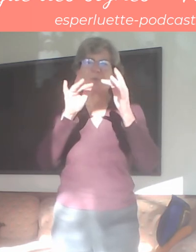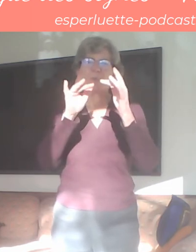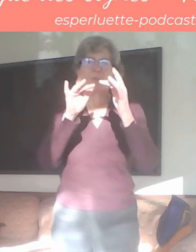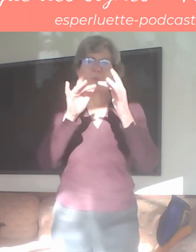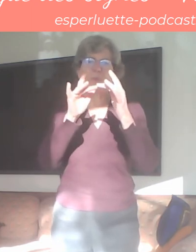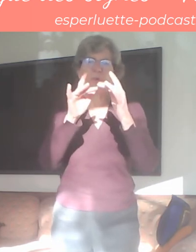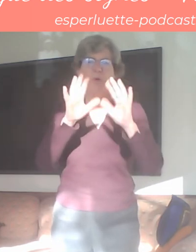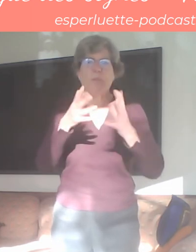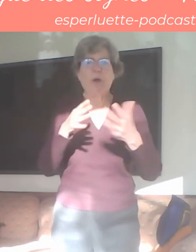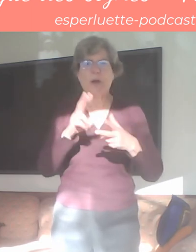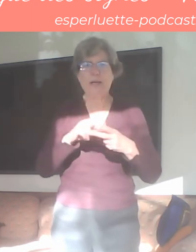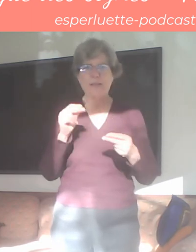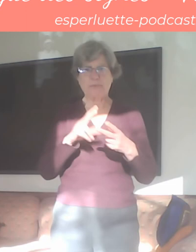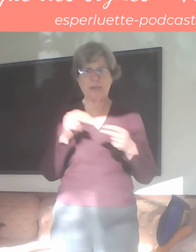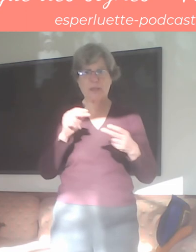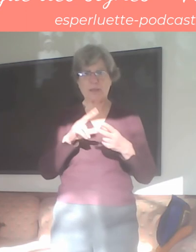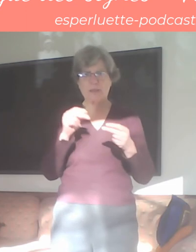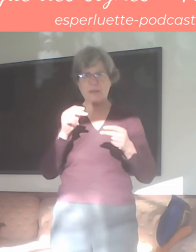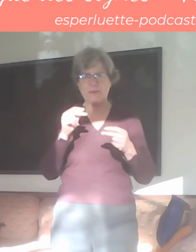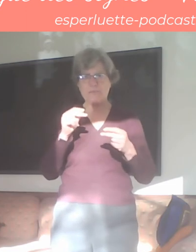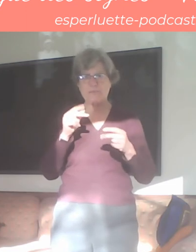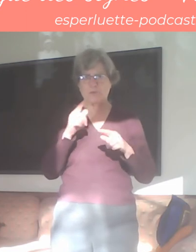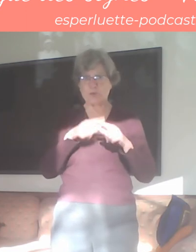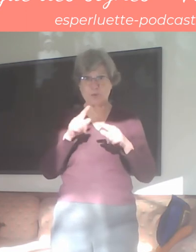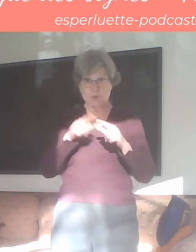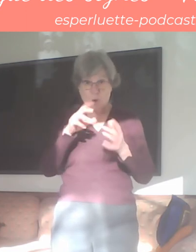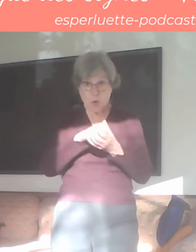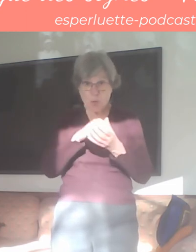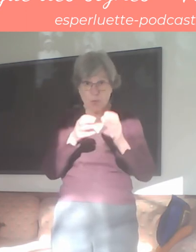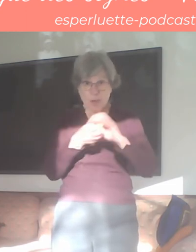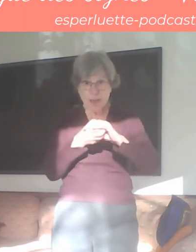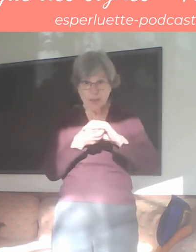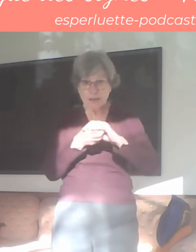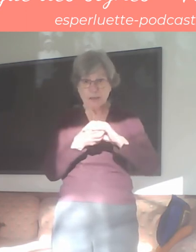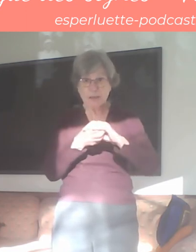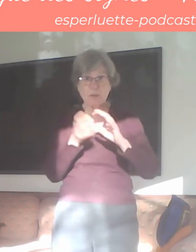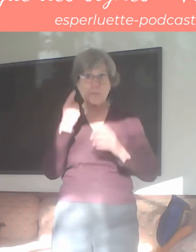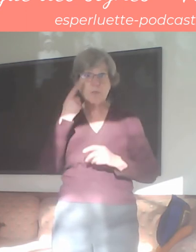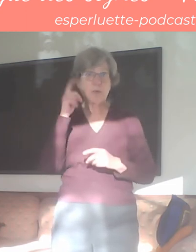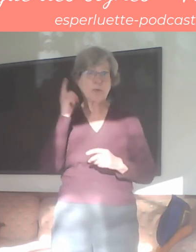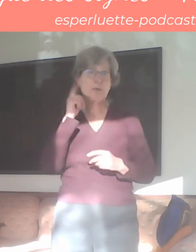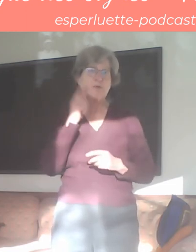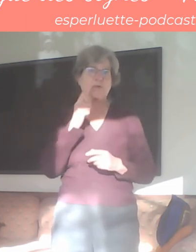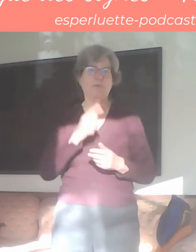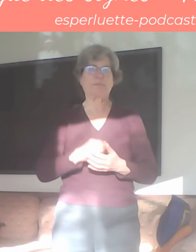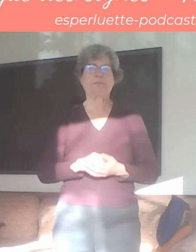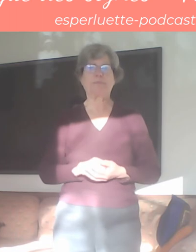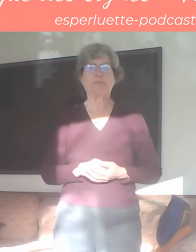la même personne qui connaît ce que je connais, de l'expérience que j'ai, mais que je parlais avec un interprète,